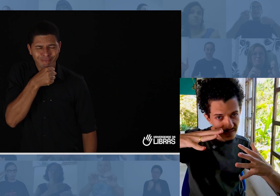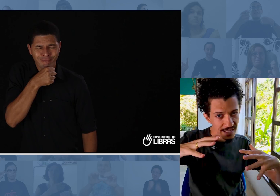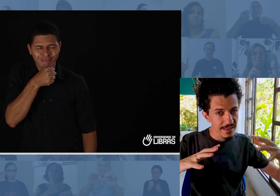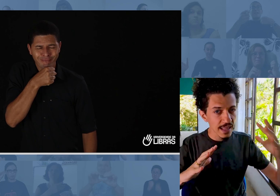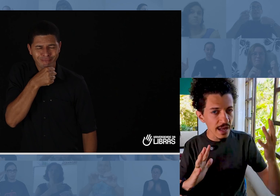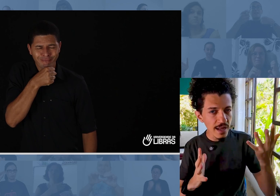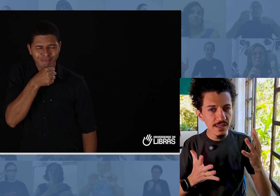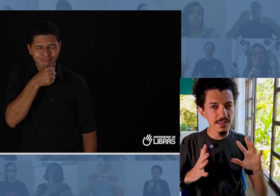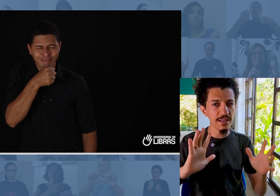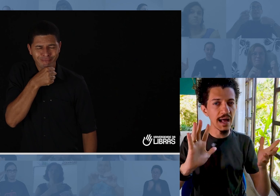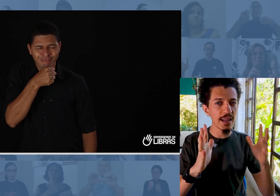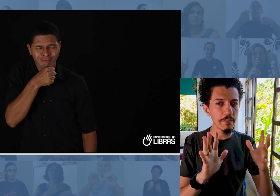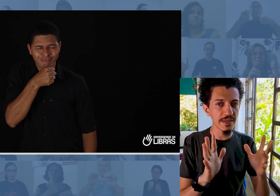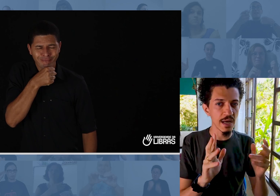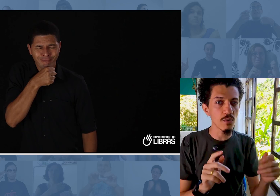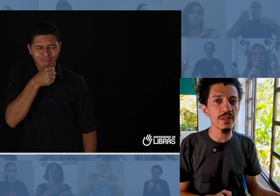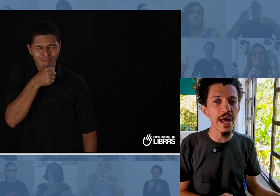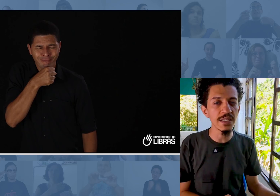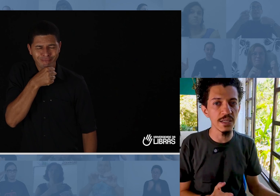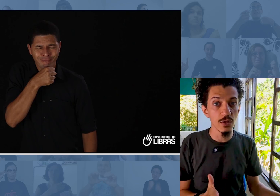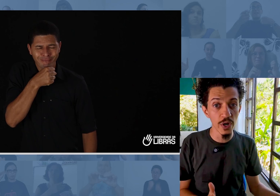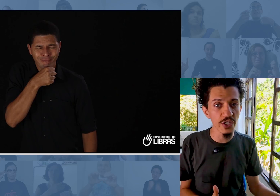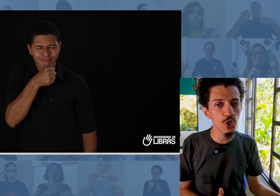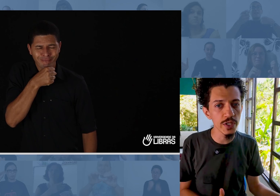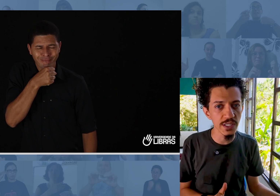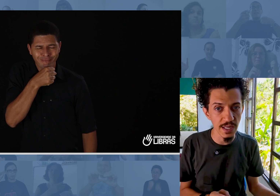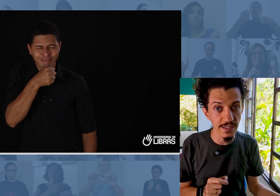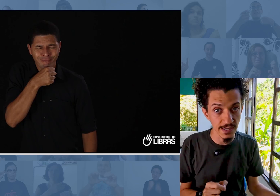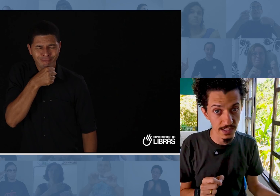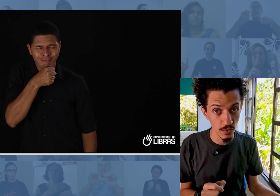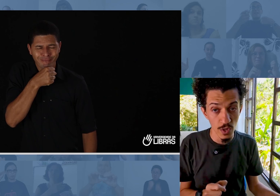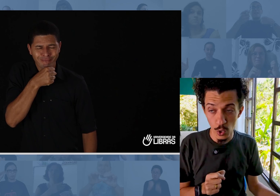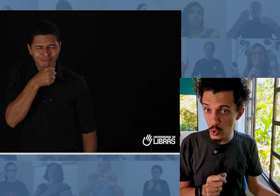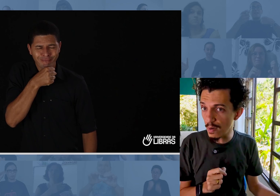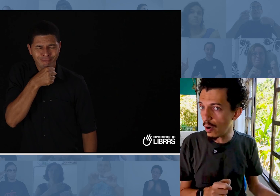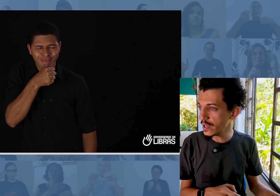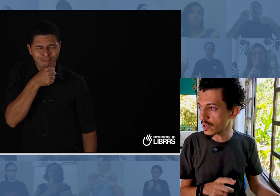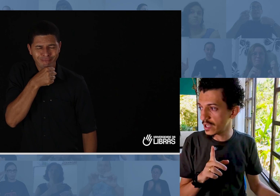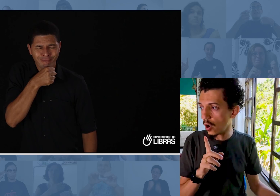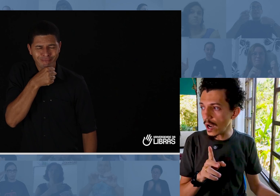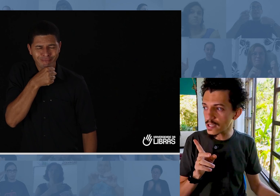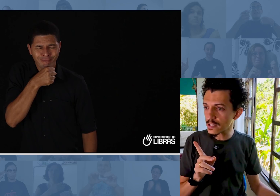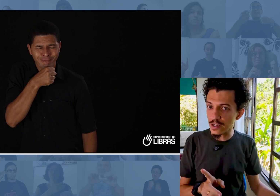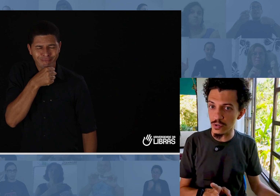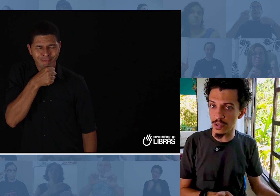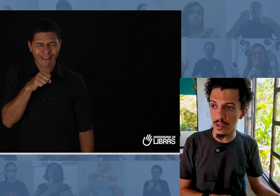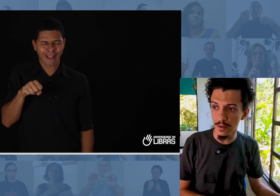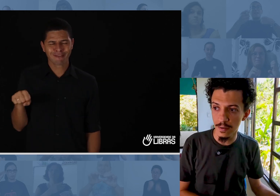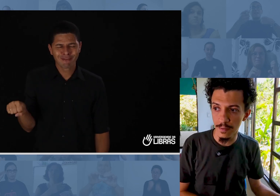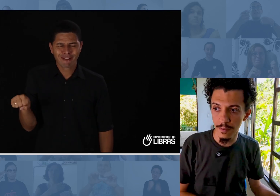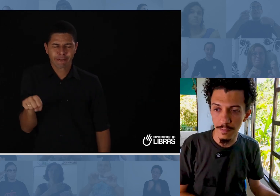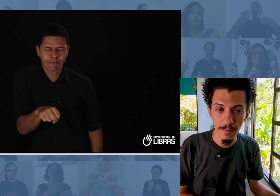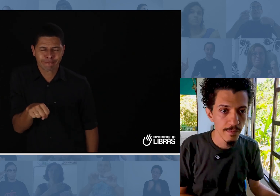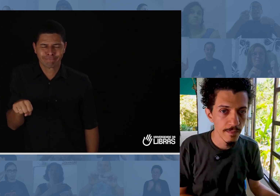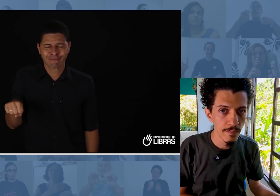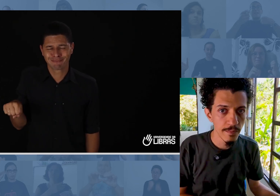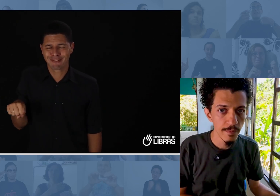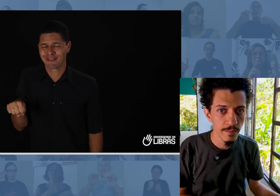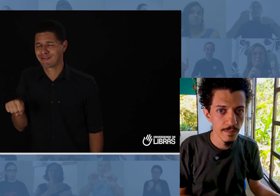essa dança da Libras acontece durante toda a sinalização do Maurício aqui. Olha esse trecho aqui. Um velhinho,